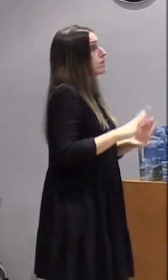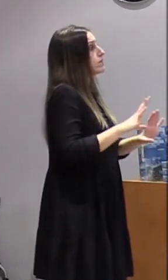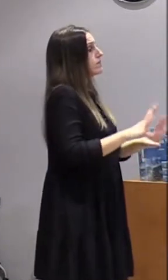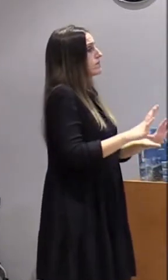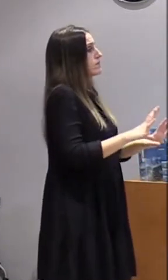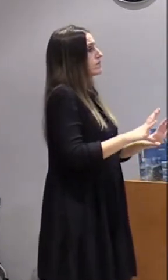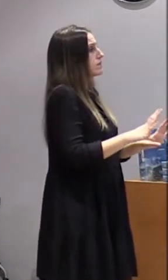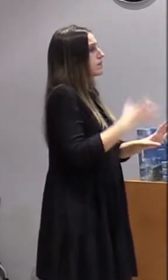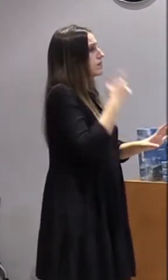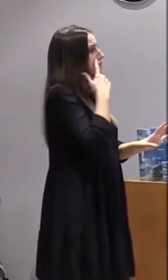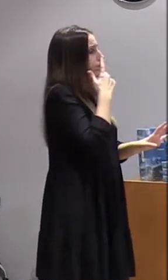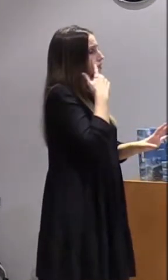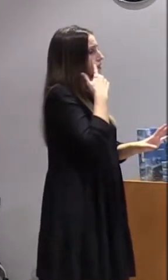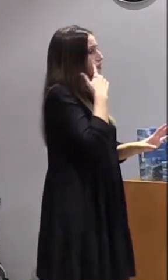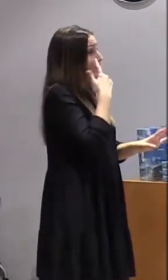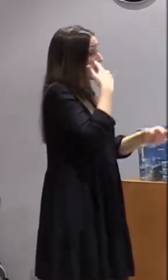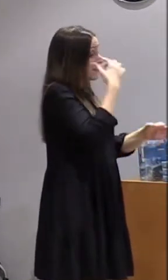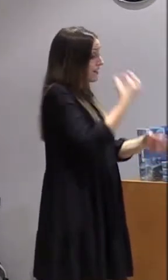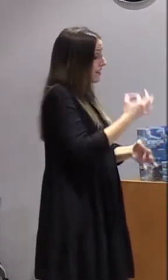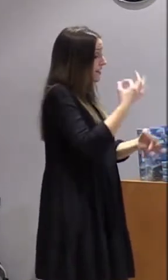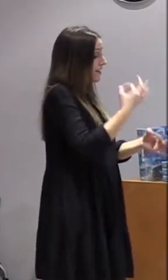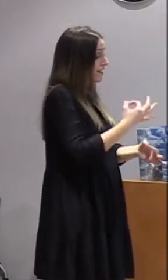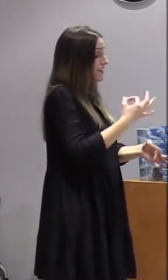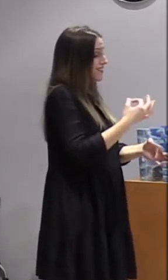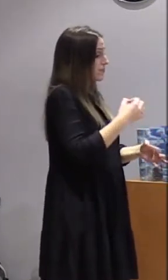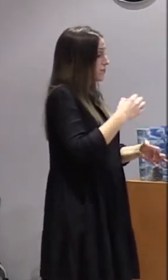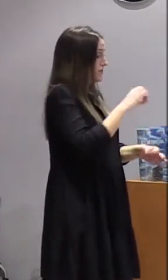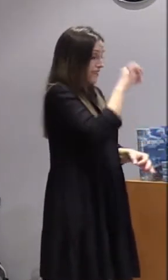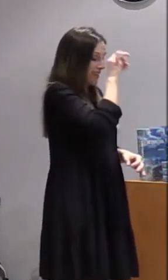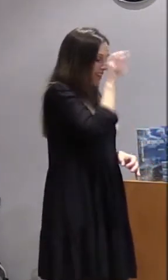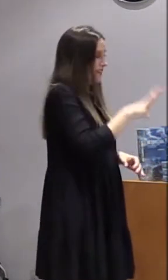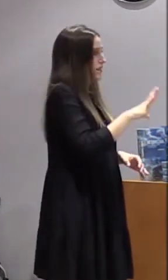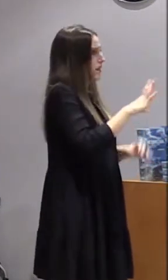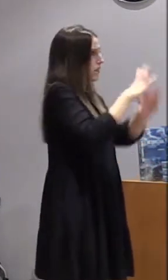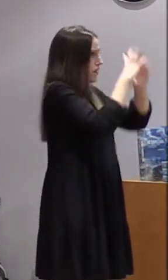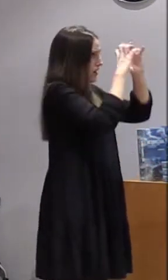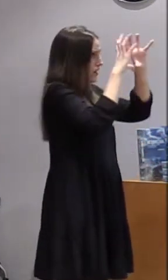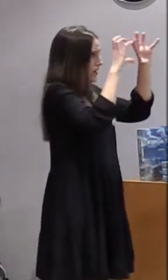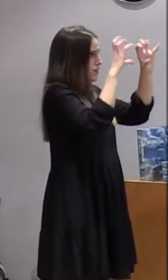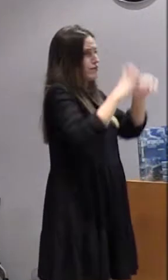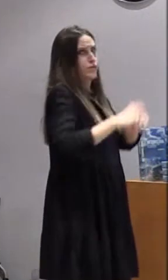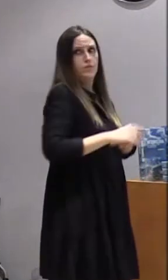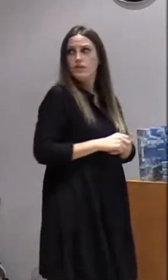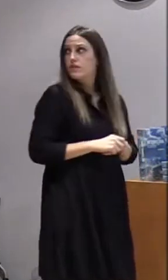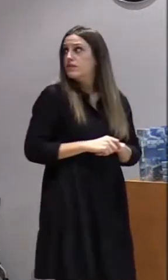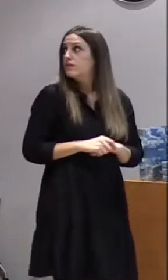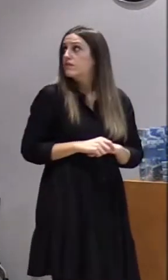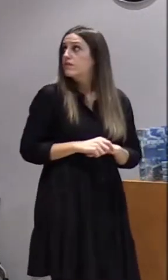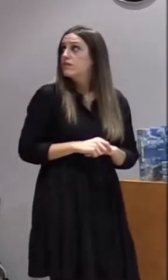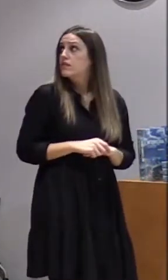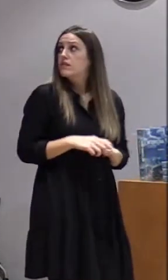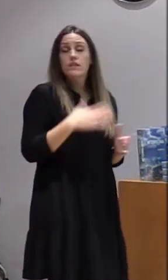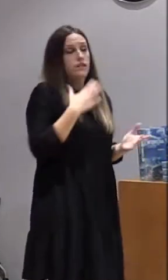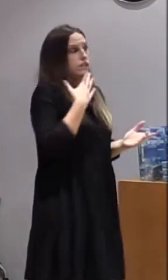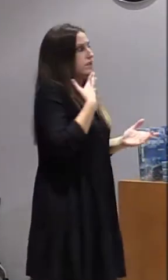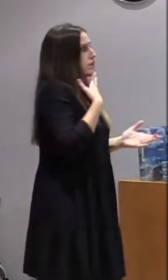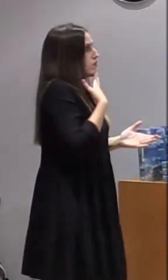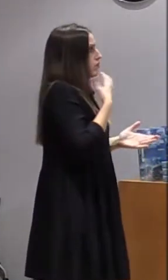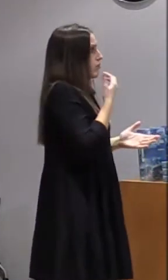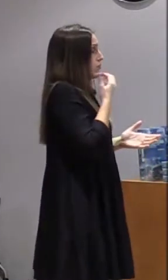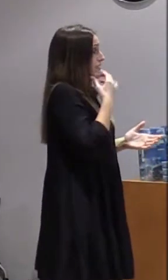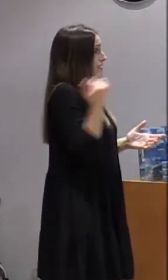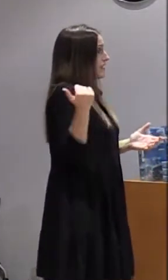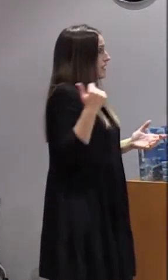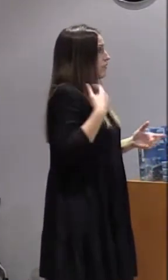embargo, fijaros el realismo tan absolutamente increíble de las nubes. Es como si Van der Weyden hubiera puesto